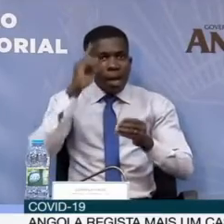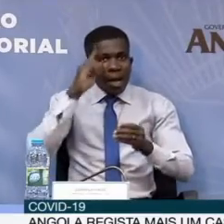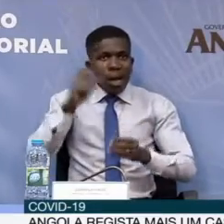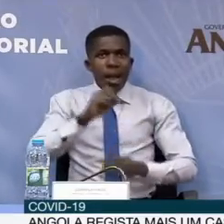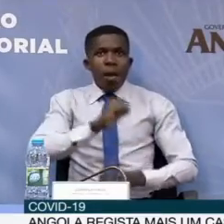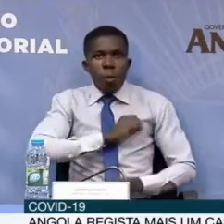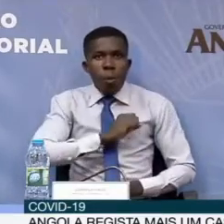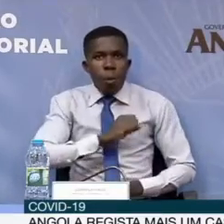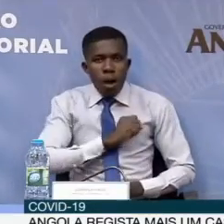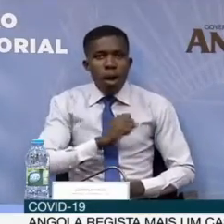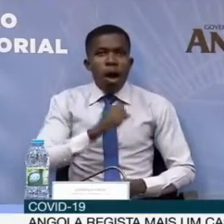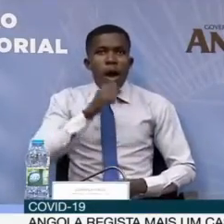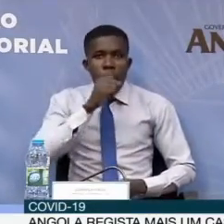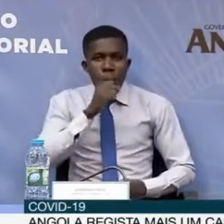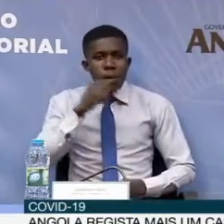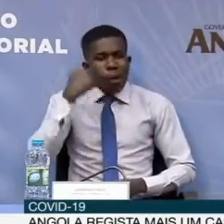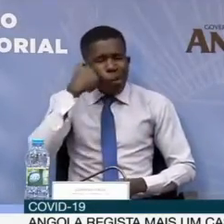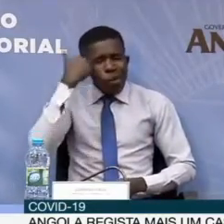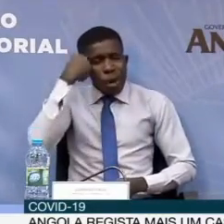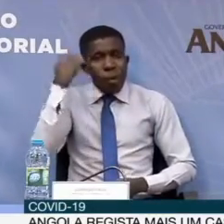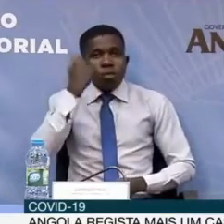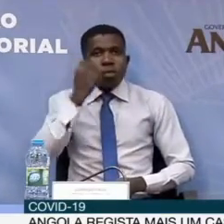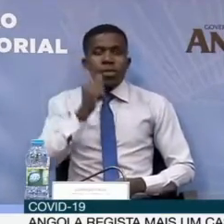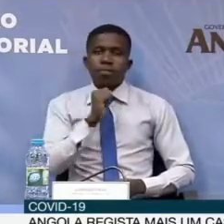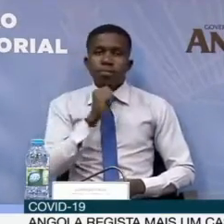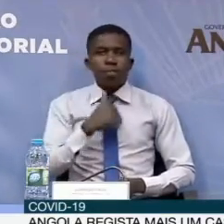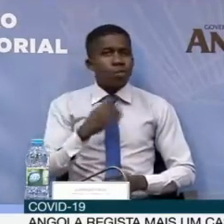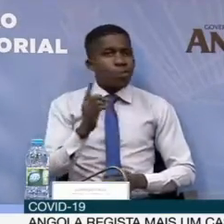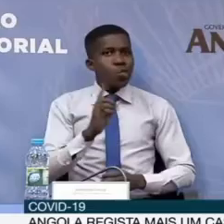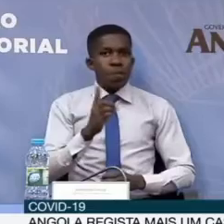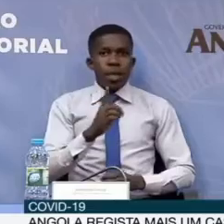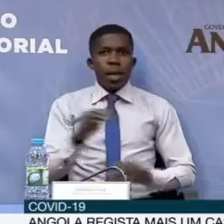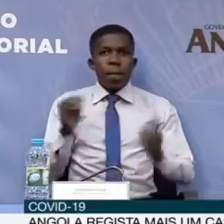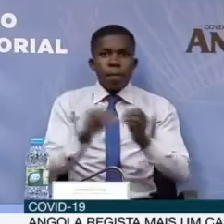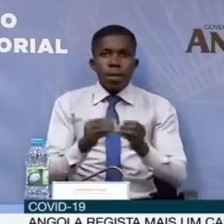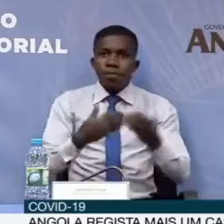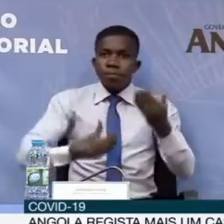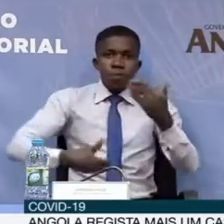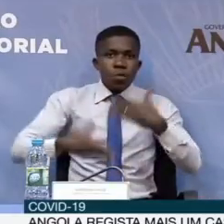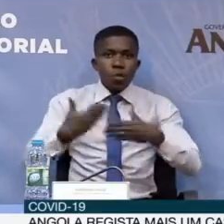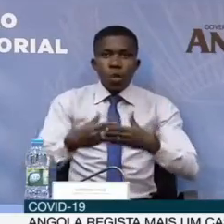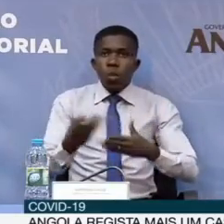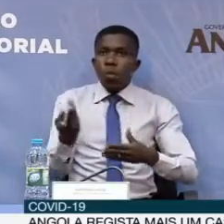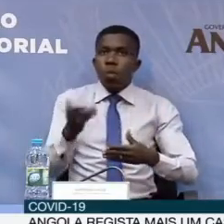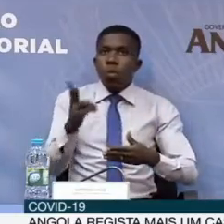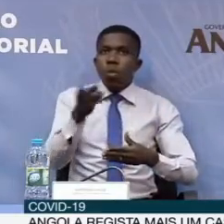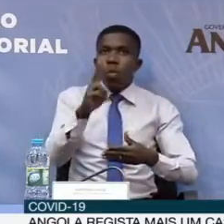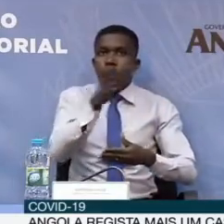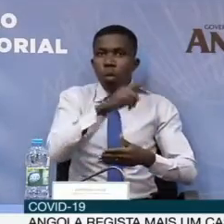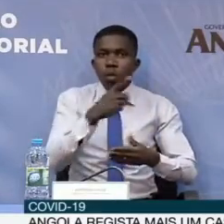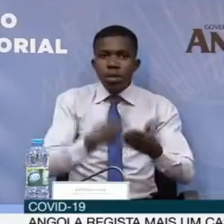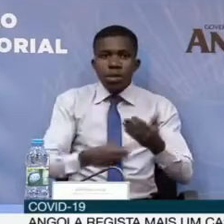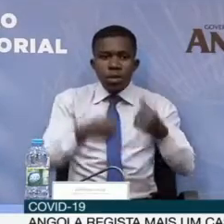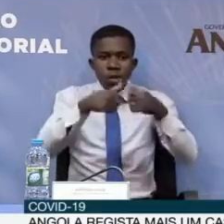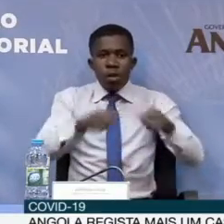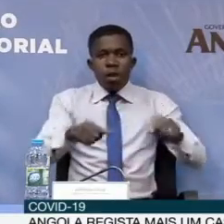Os mesmos estavam acomodados em três unidades hoteleiras da nossa